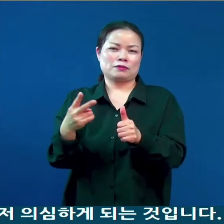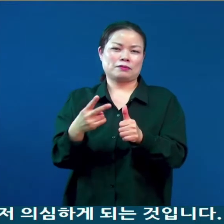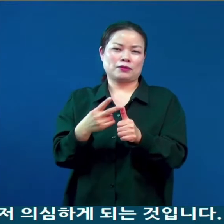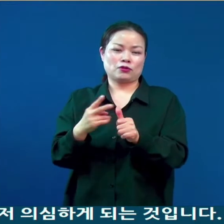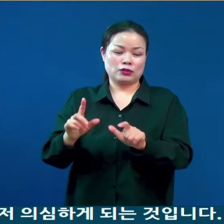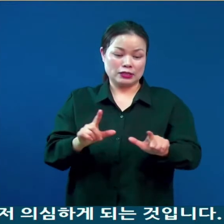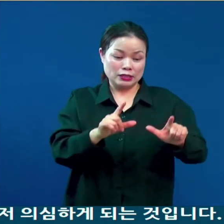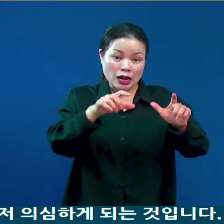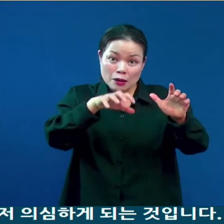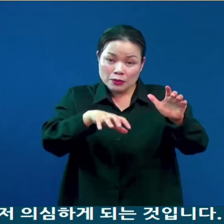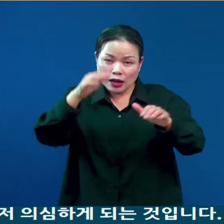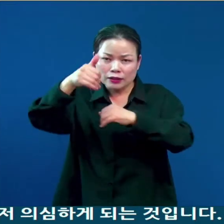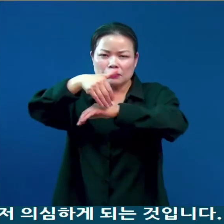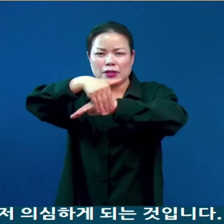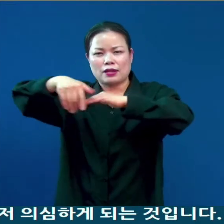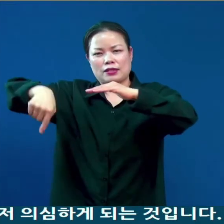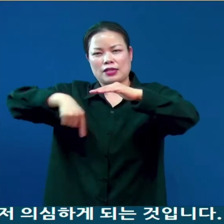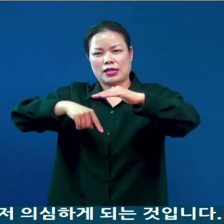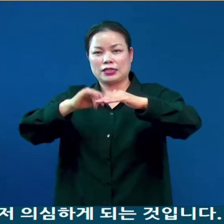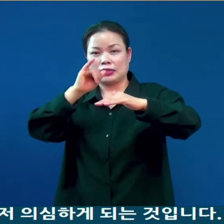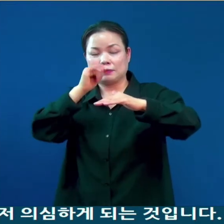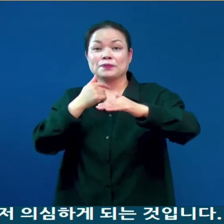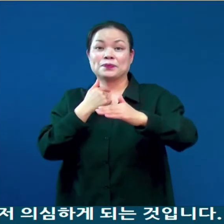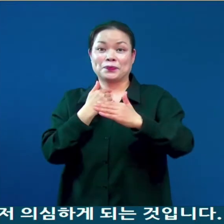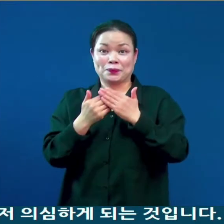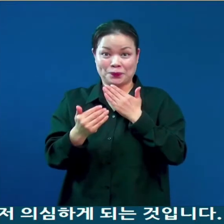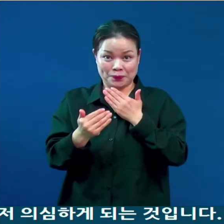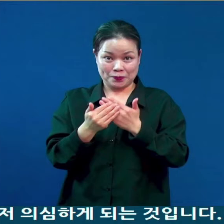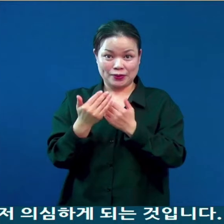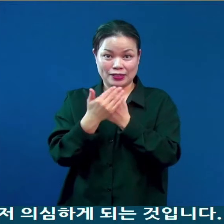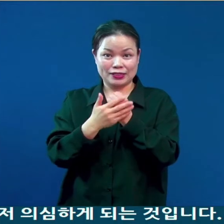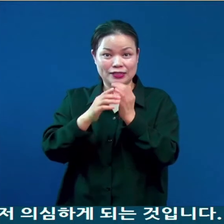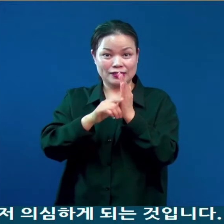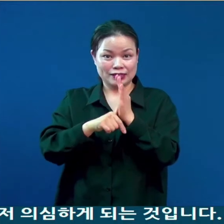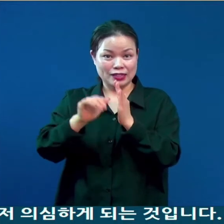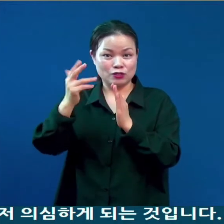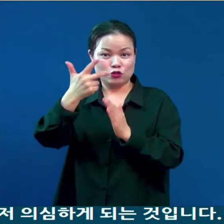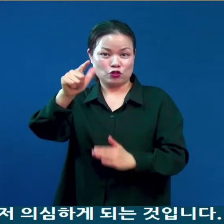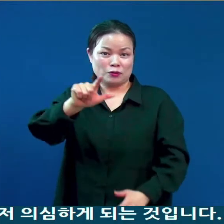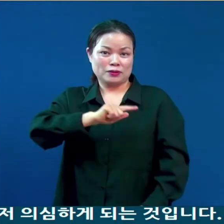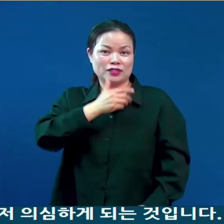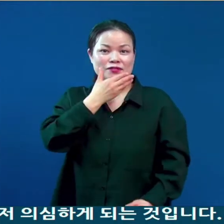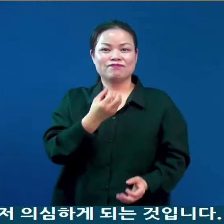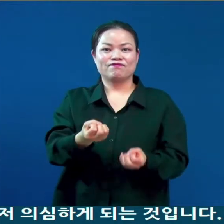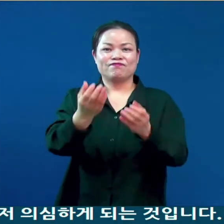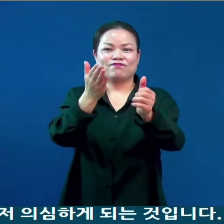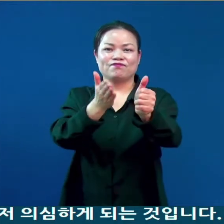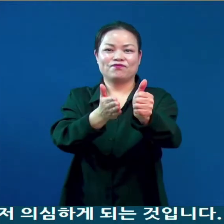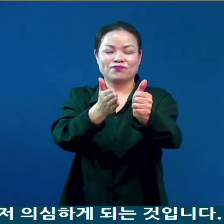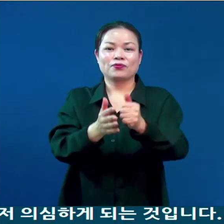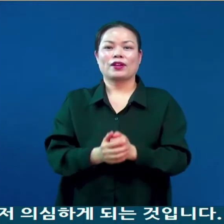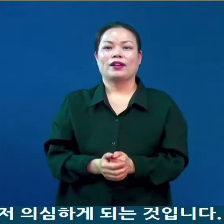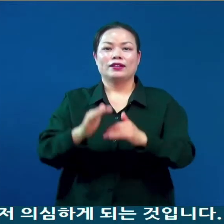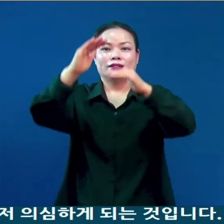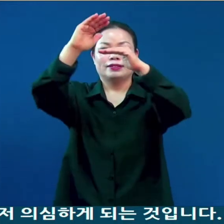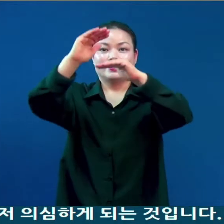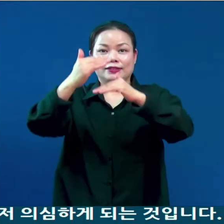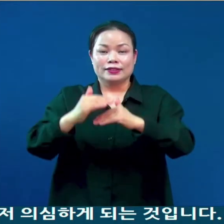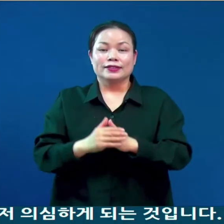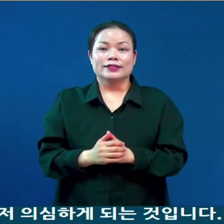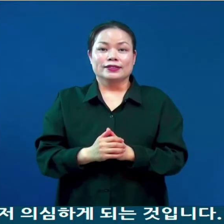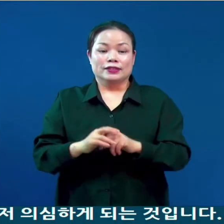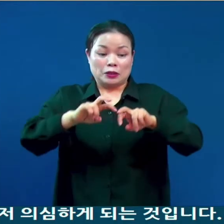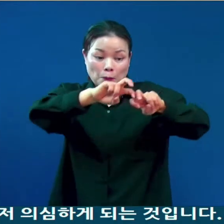삶에서 하나님의 섭리 안에 있음을 경험하게 되는 귀한 은혜의 시간 될 수 있기를 주님의 이름으로 축복합니다. 오늘 본문의